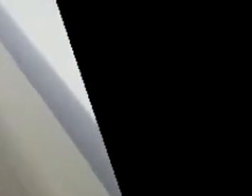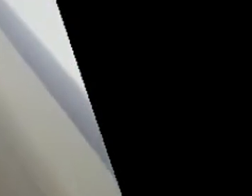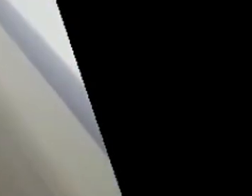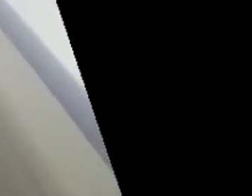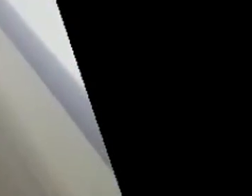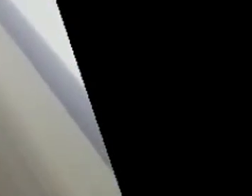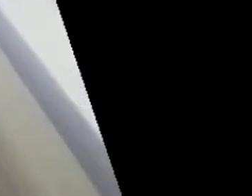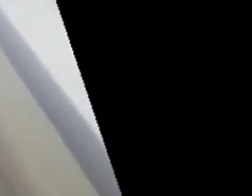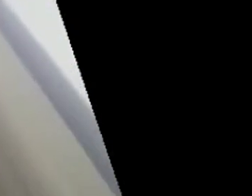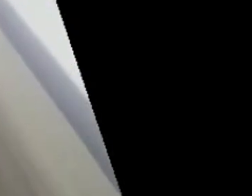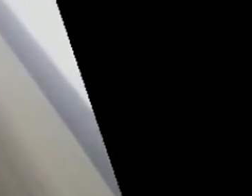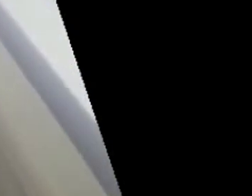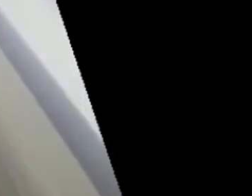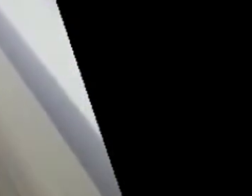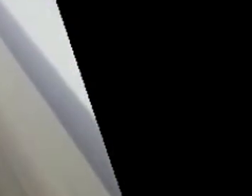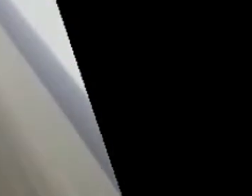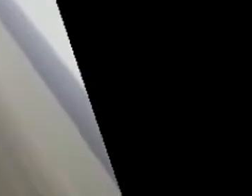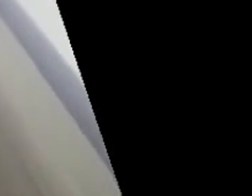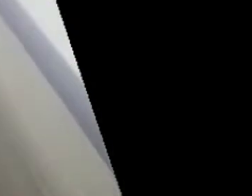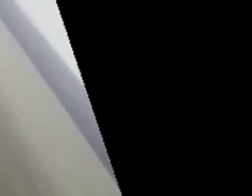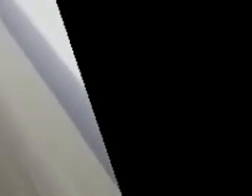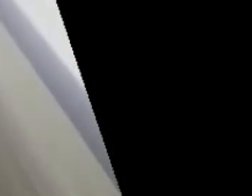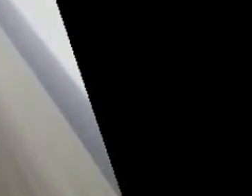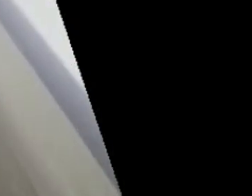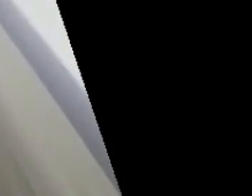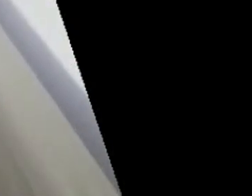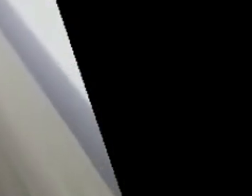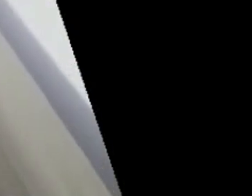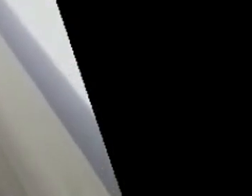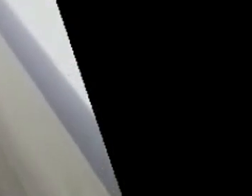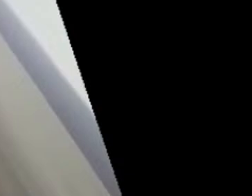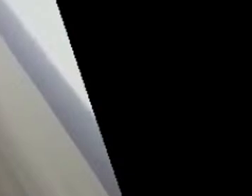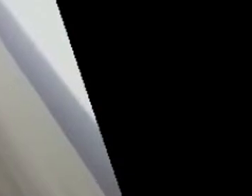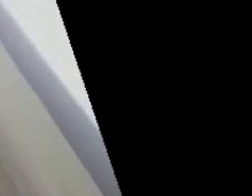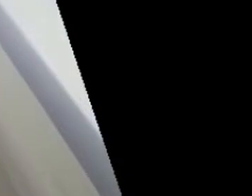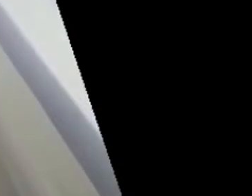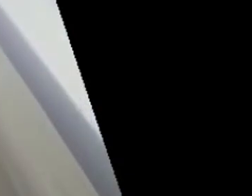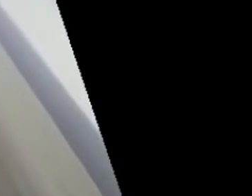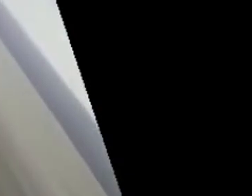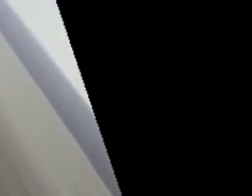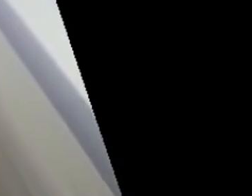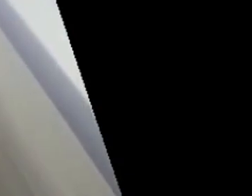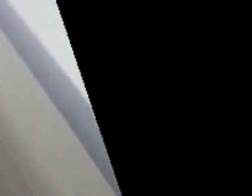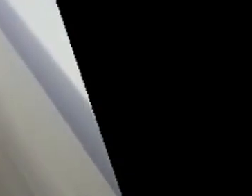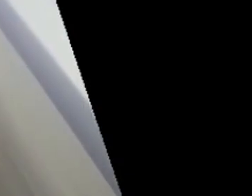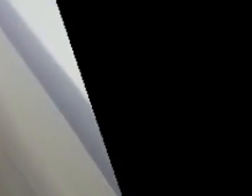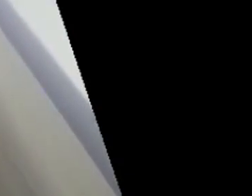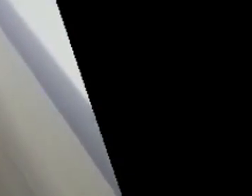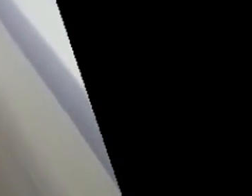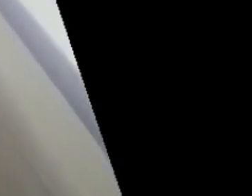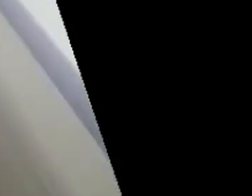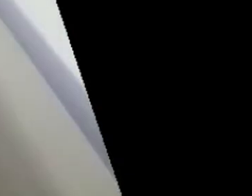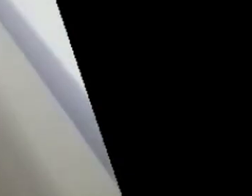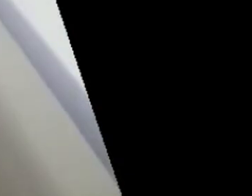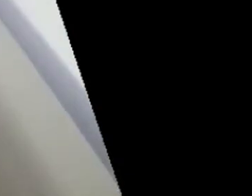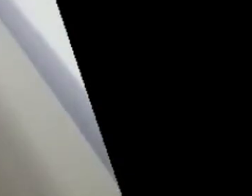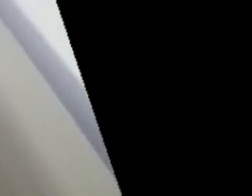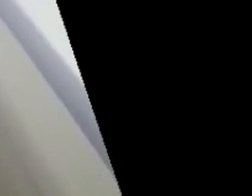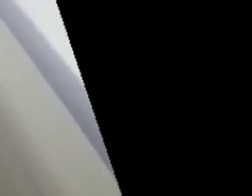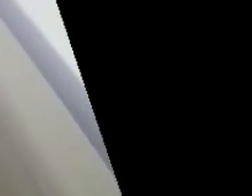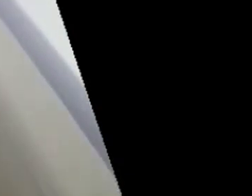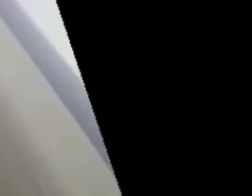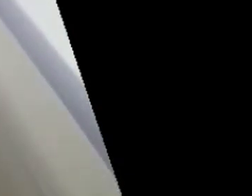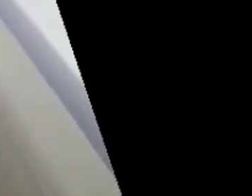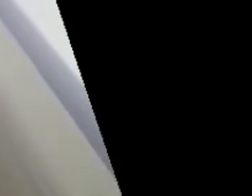na empresa, né? Com pessoas especiais. Bem, comecei a trabalhar em 2006